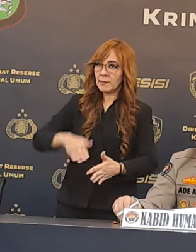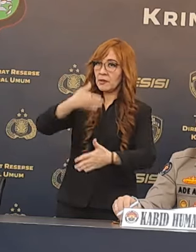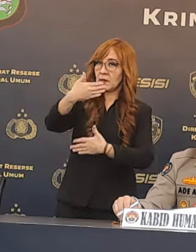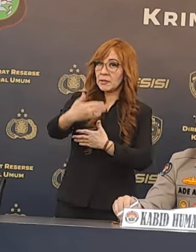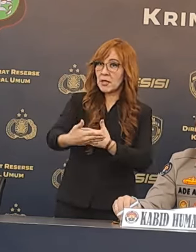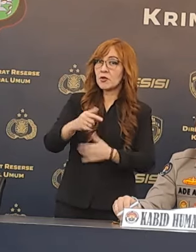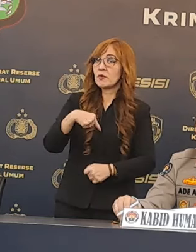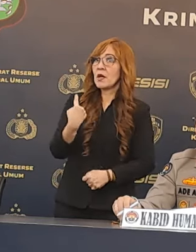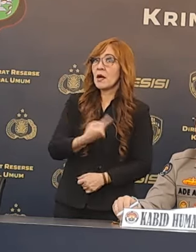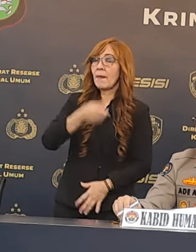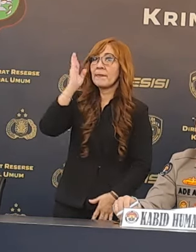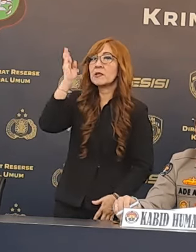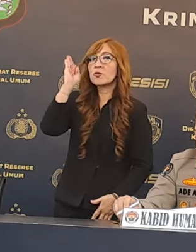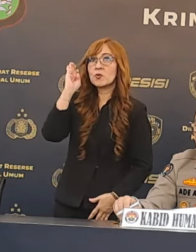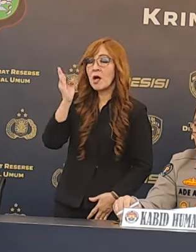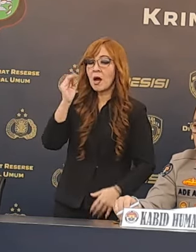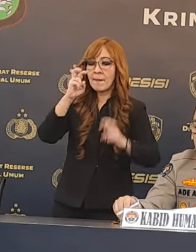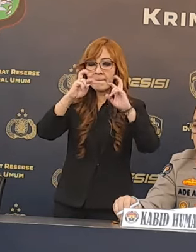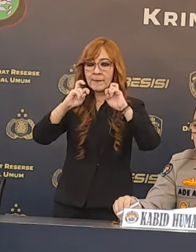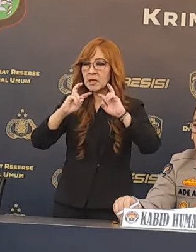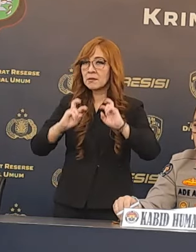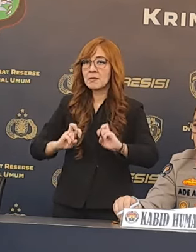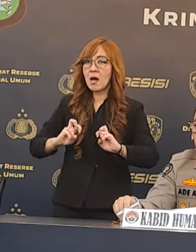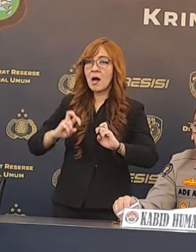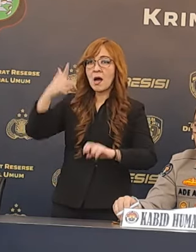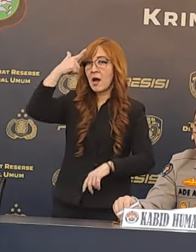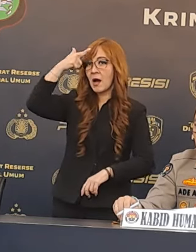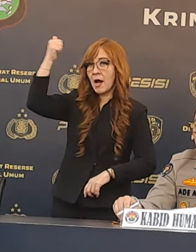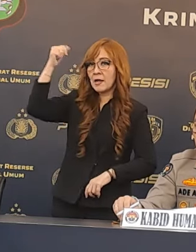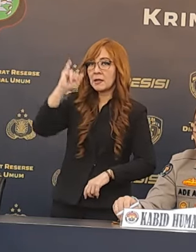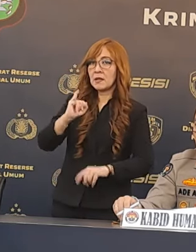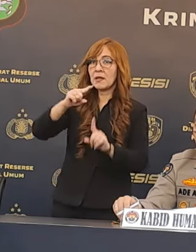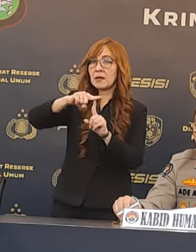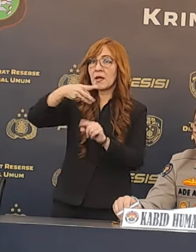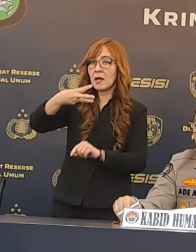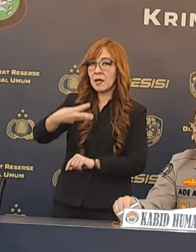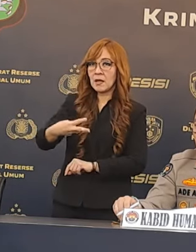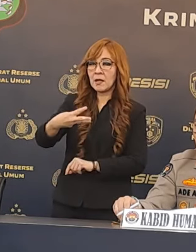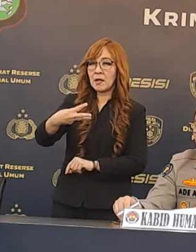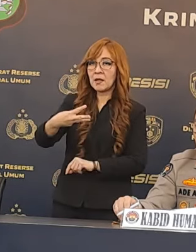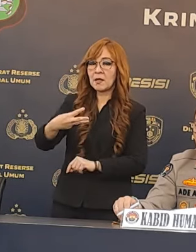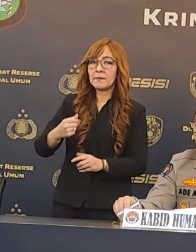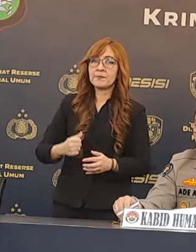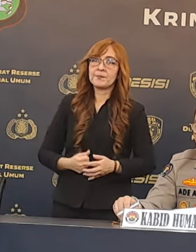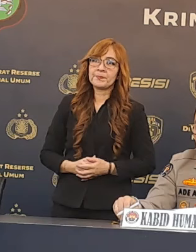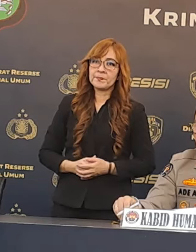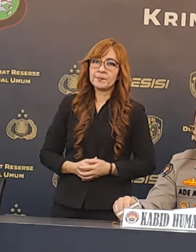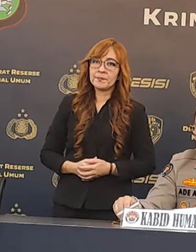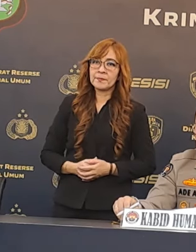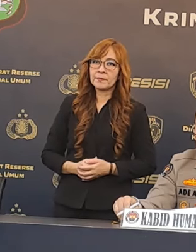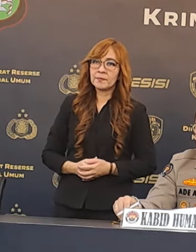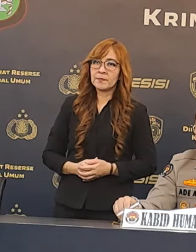Selanjutnya kami juga sudah melakukan pemeriksaan terhadap ahli ITE yaitu Dr. Bambang.